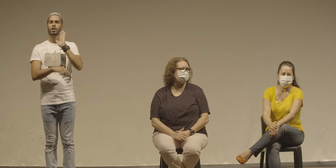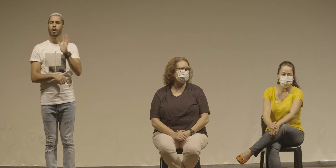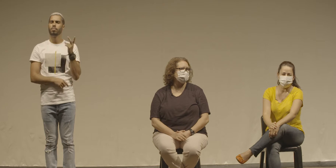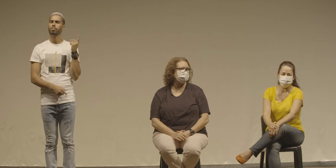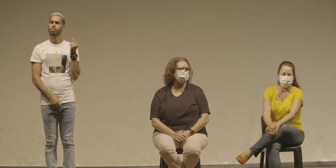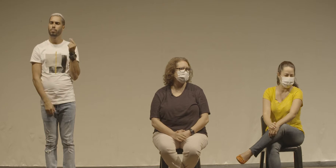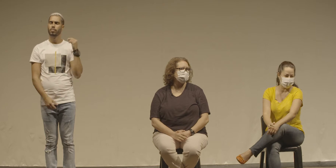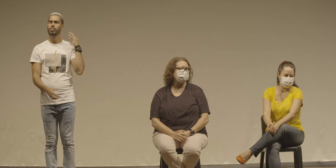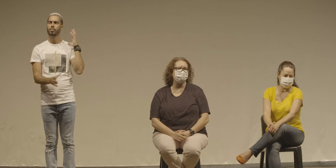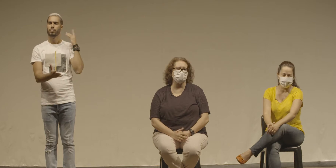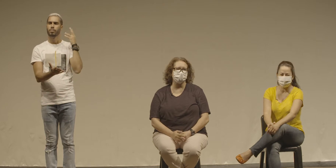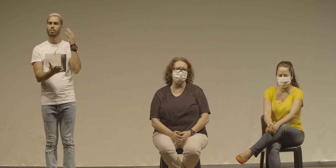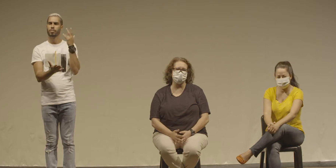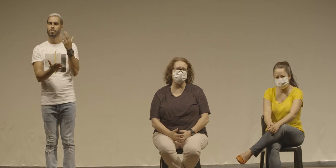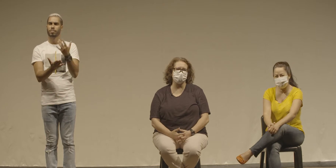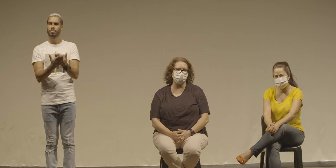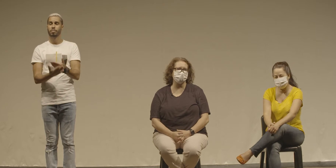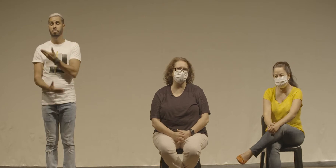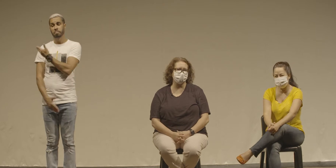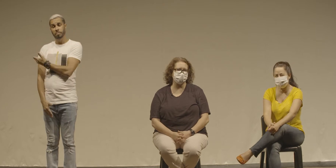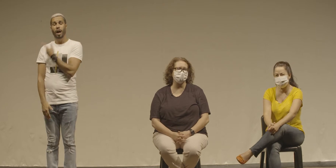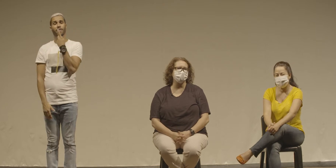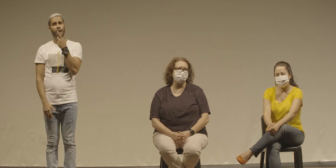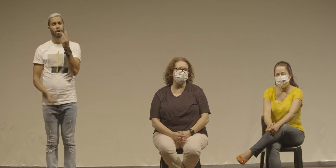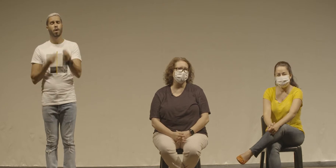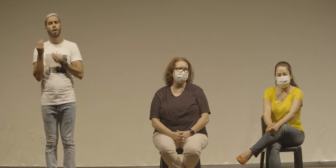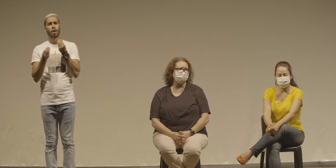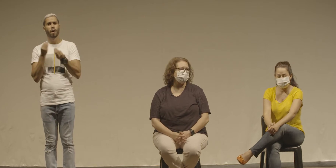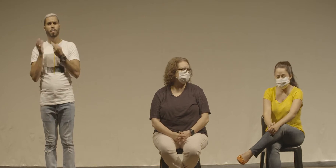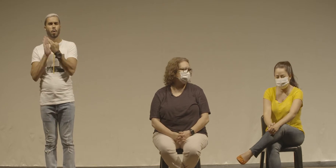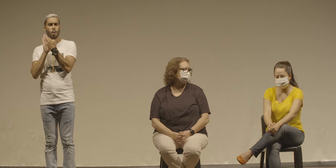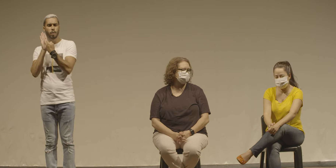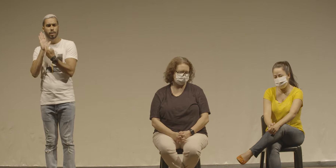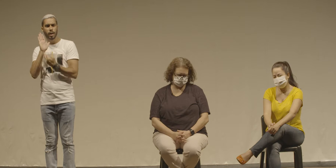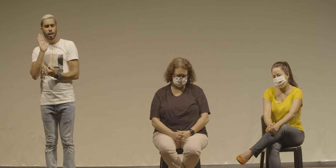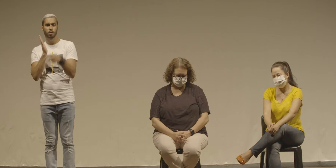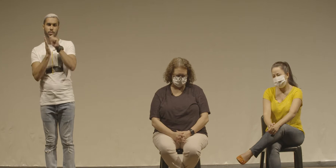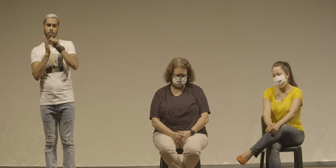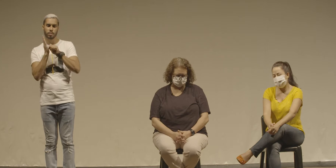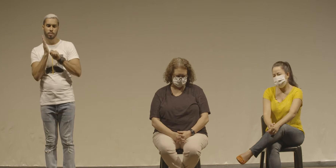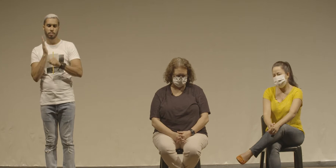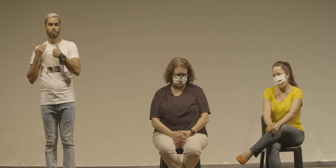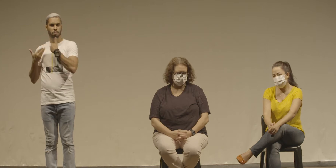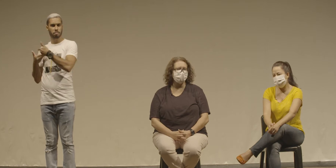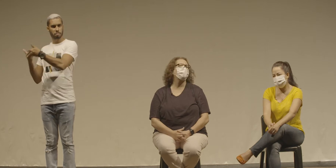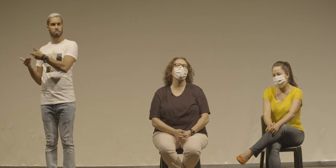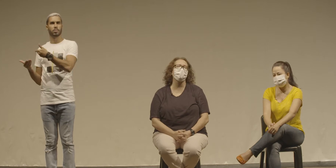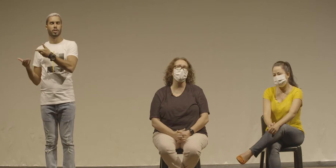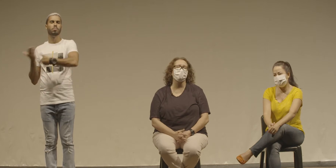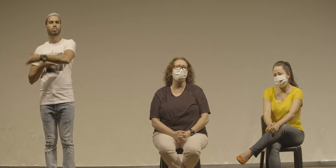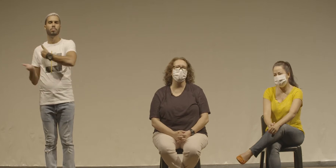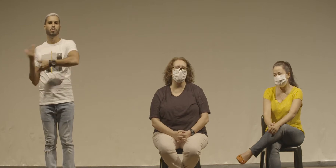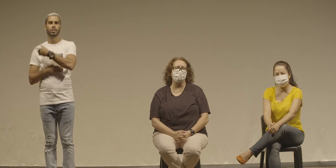vai falar um pouquinho do processo inicial, né, do roteiro, como foi, através desse convite. E a gente está muito,